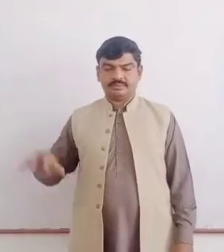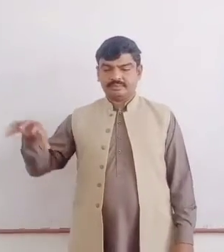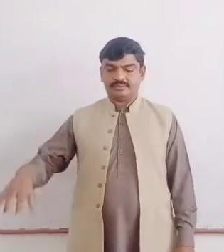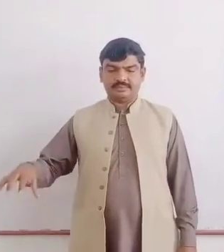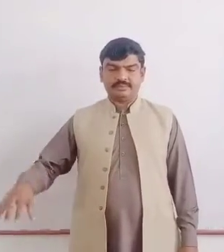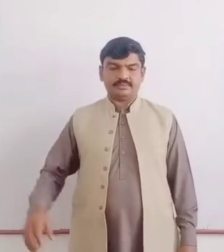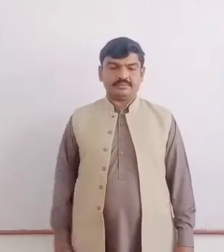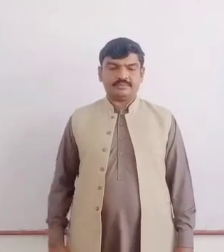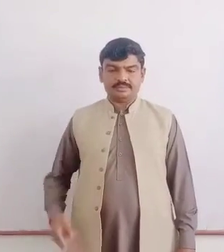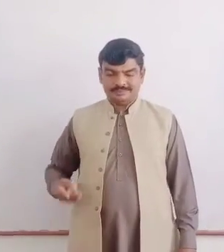मक्कार,